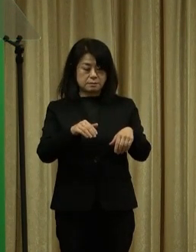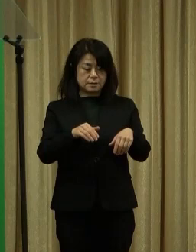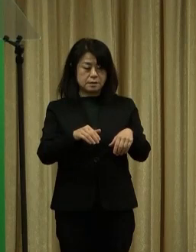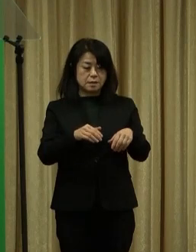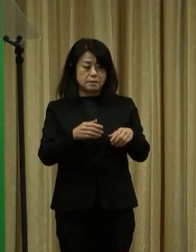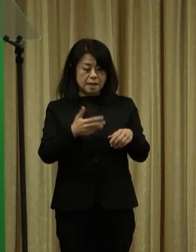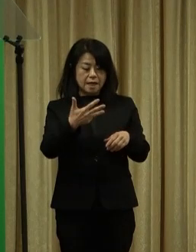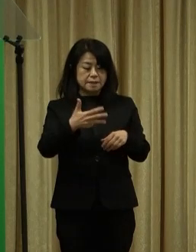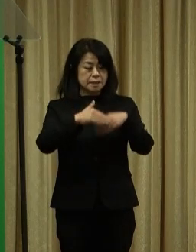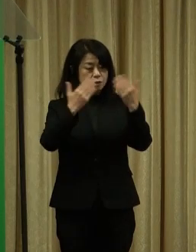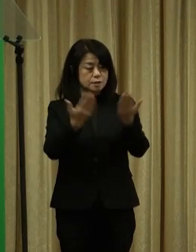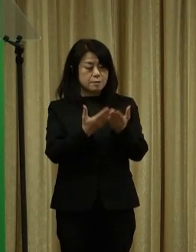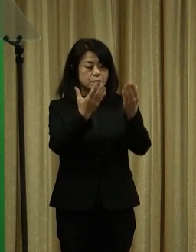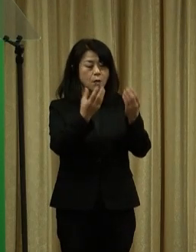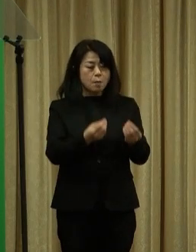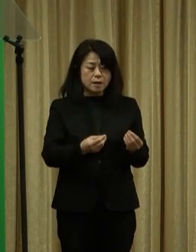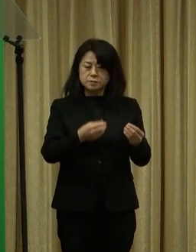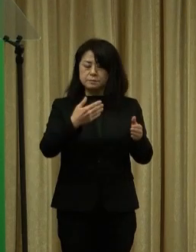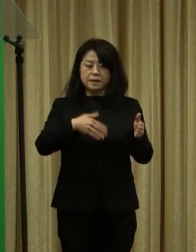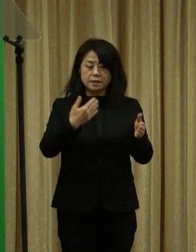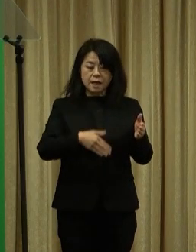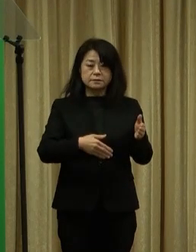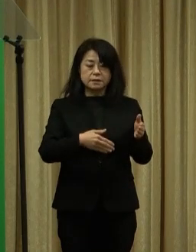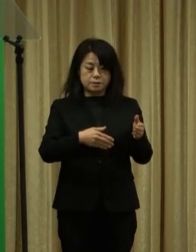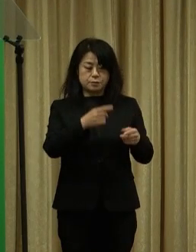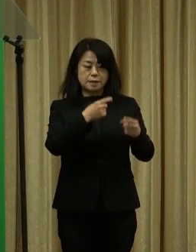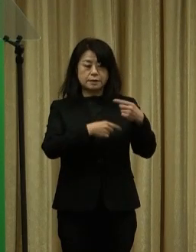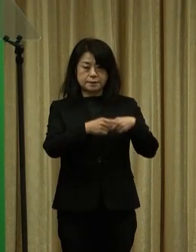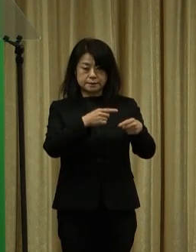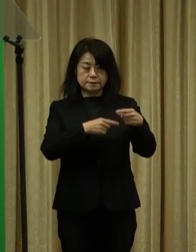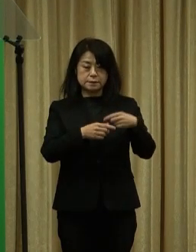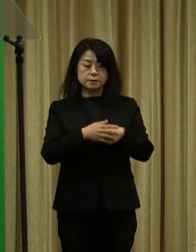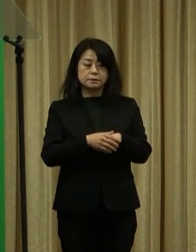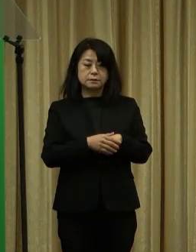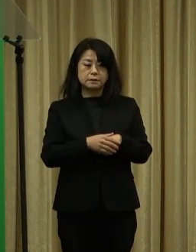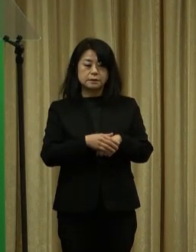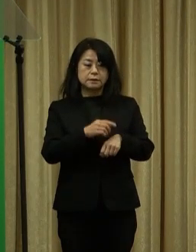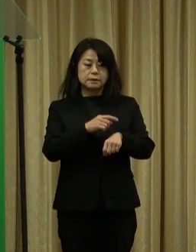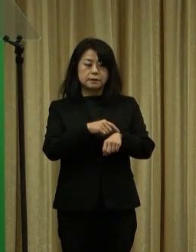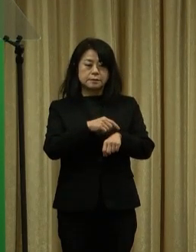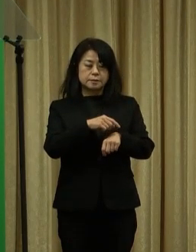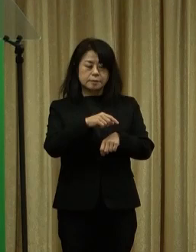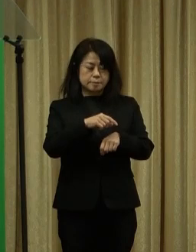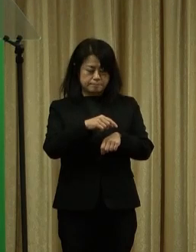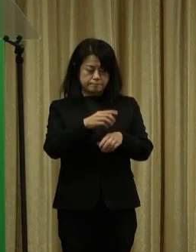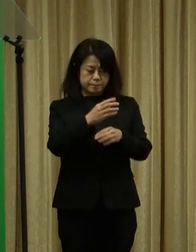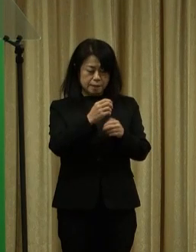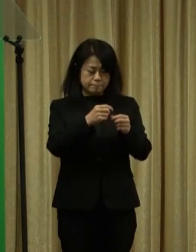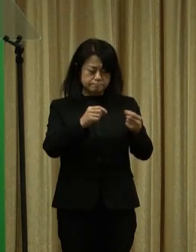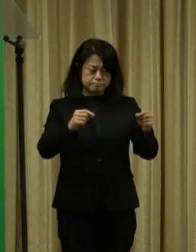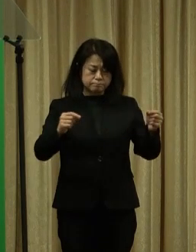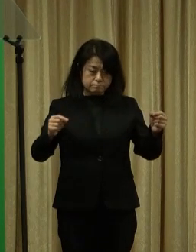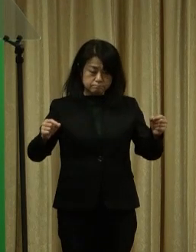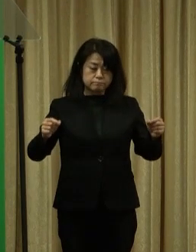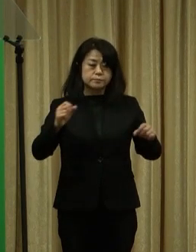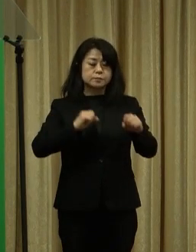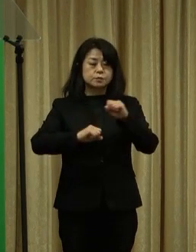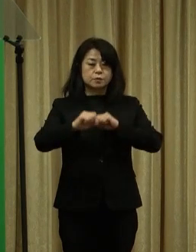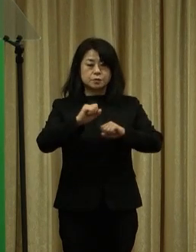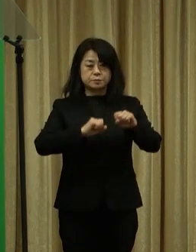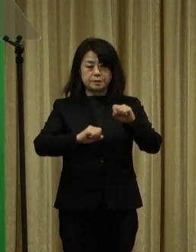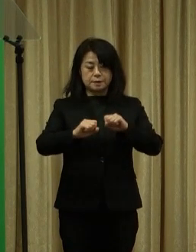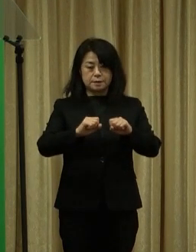完了していない、大変に息の長い、足の長い、作業だということ、取り組みだということです